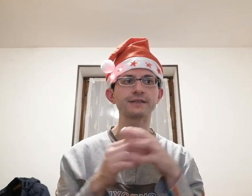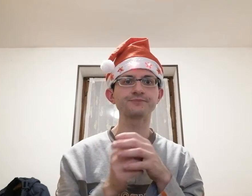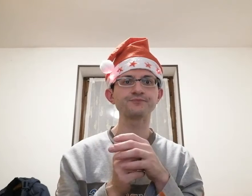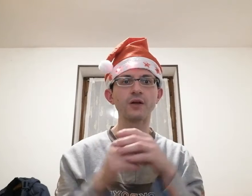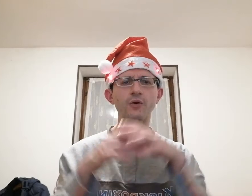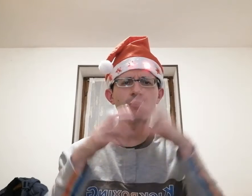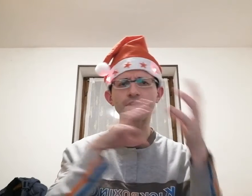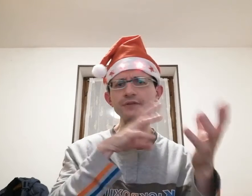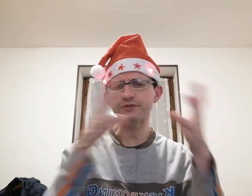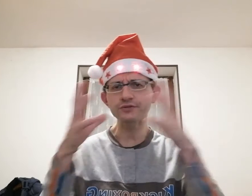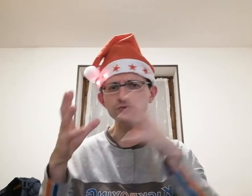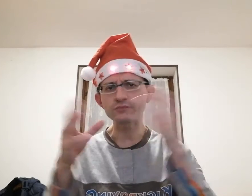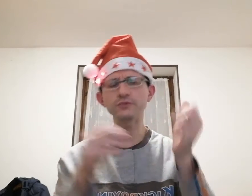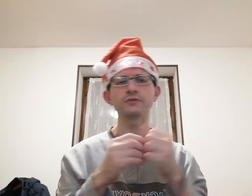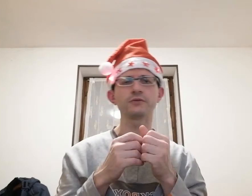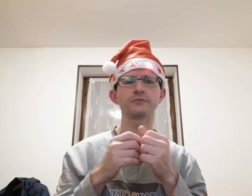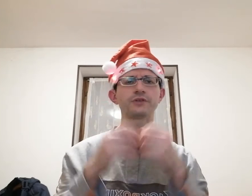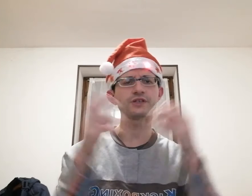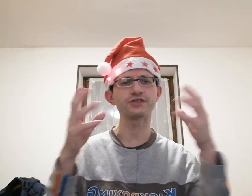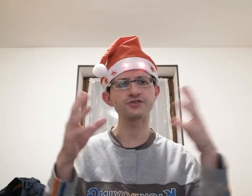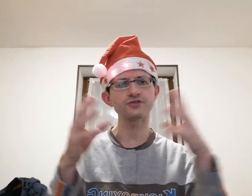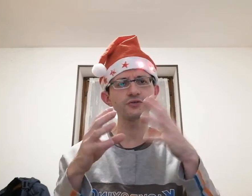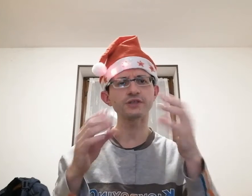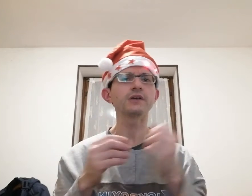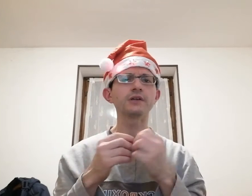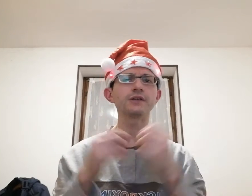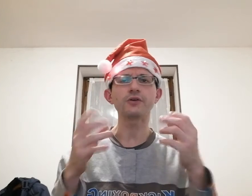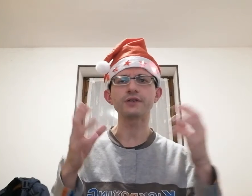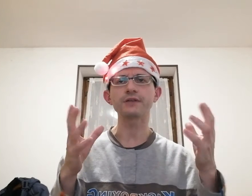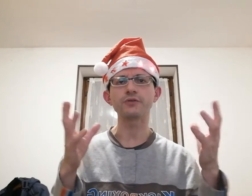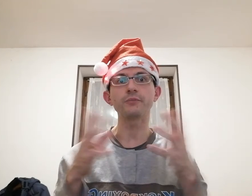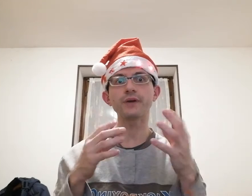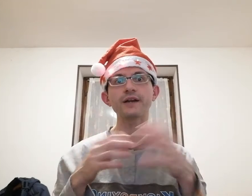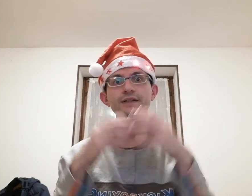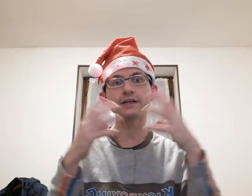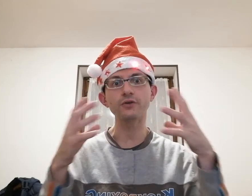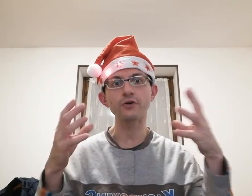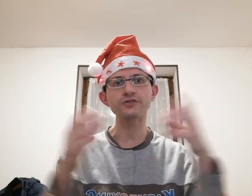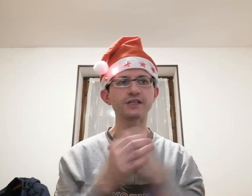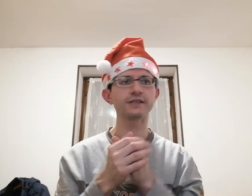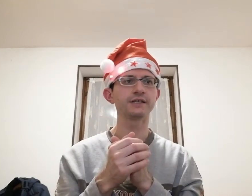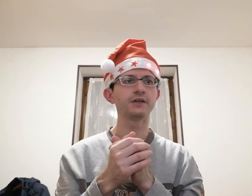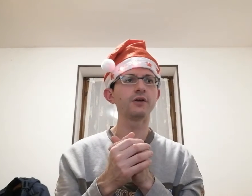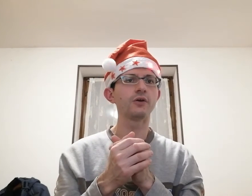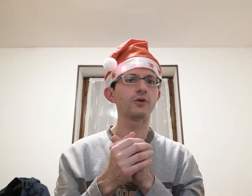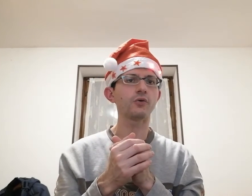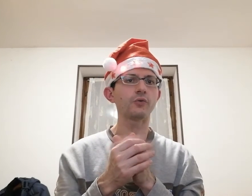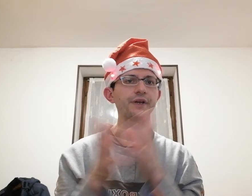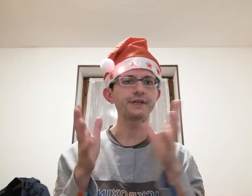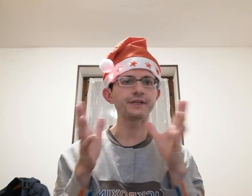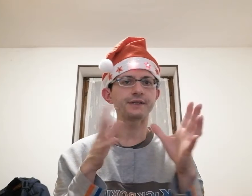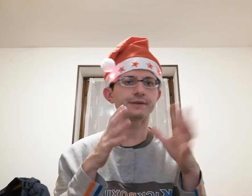guardare un po' di video su YouTube, un po' di recensioni di cose che devo comprare, tecnologiche,